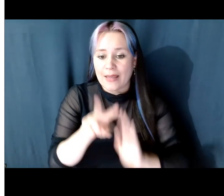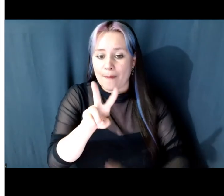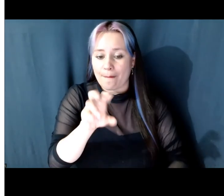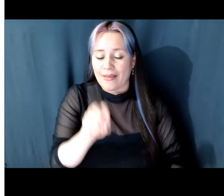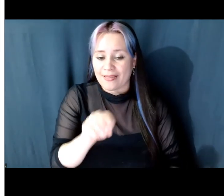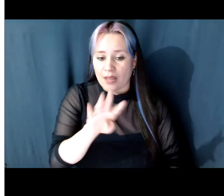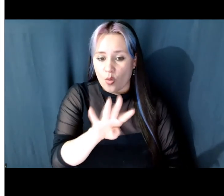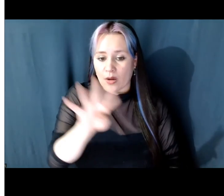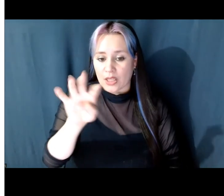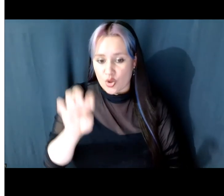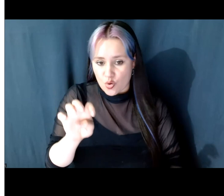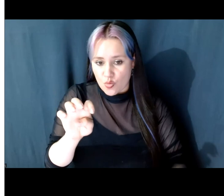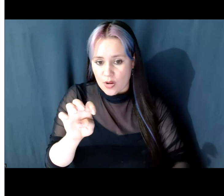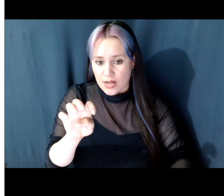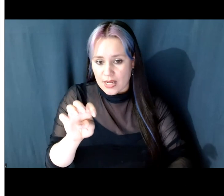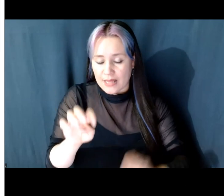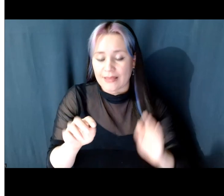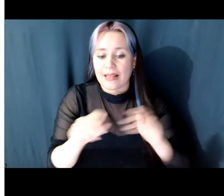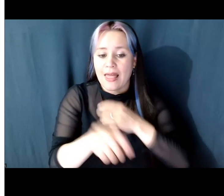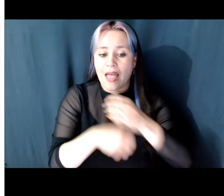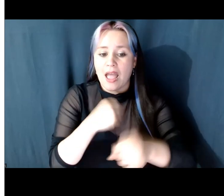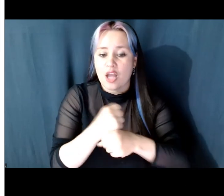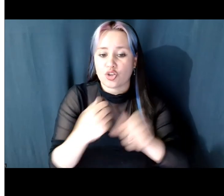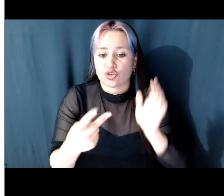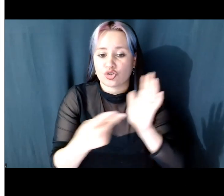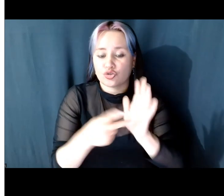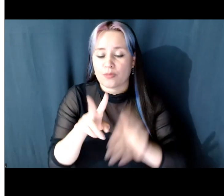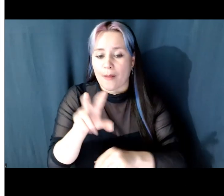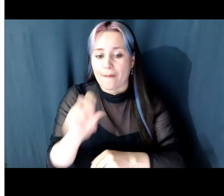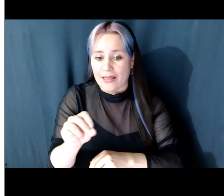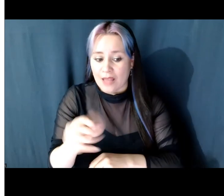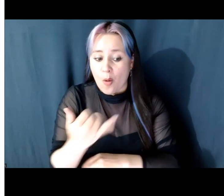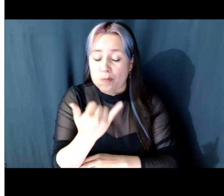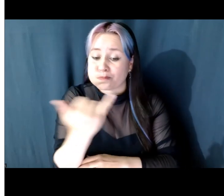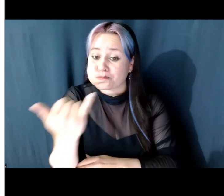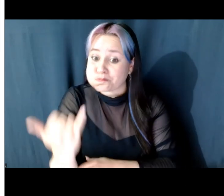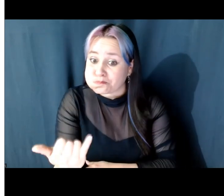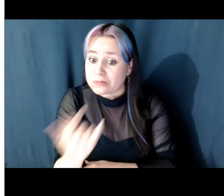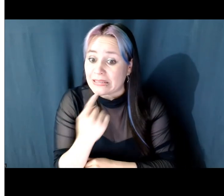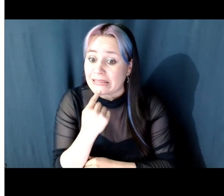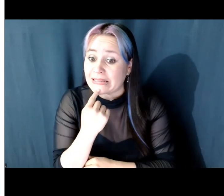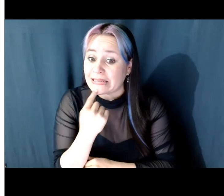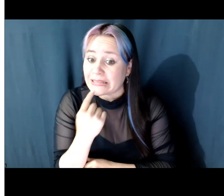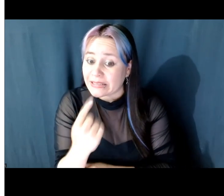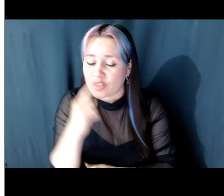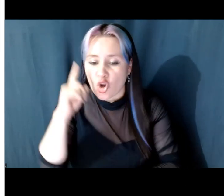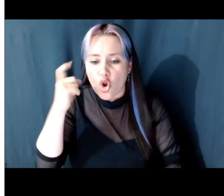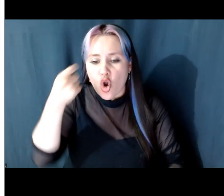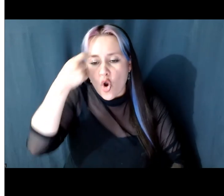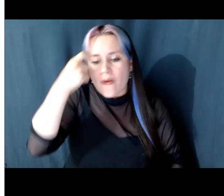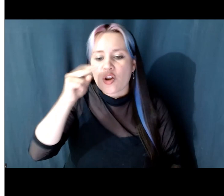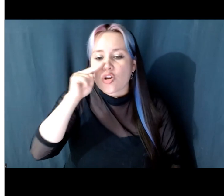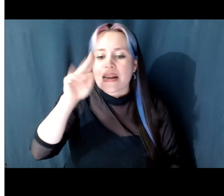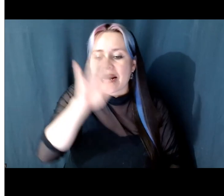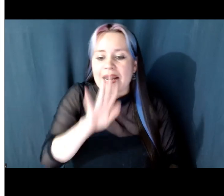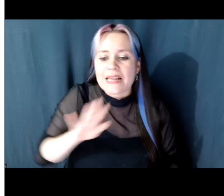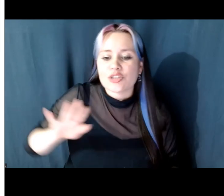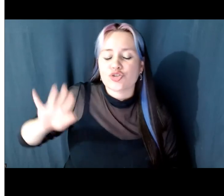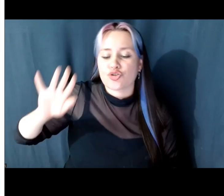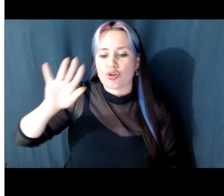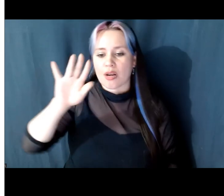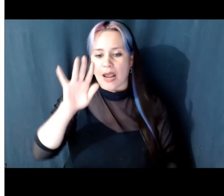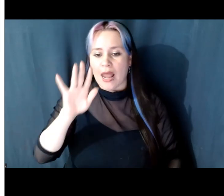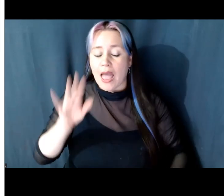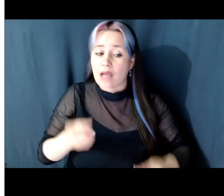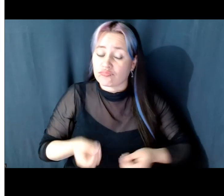conocimiento y de relacionarse con otros el 95 por de los niños sordos nacen de hogares de padres oyentes y